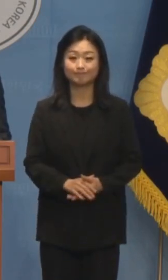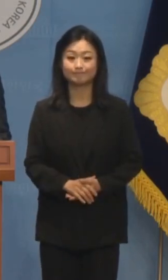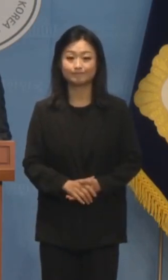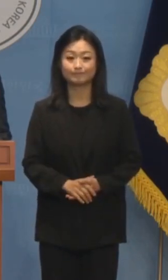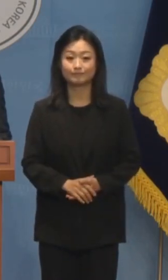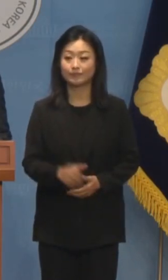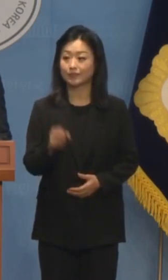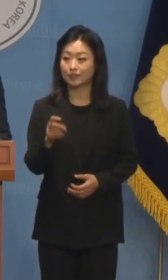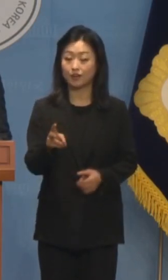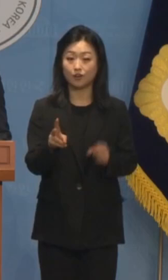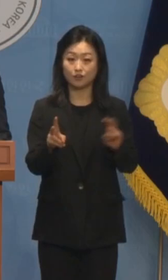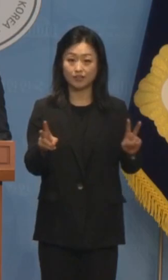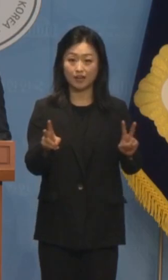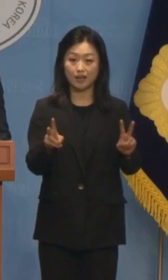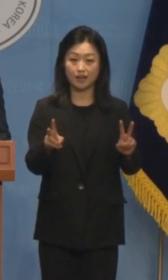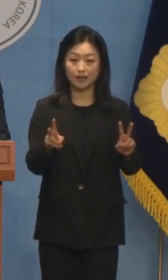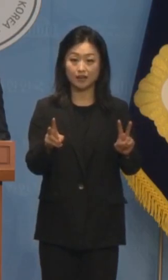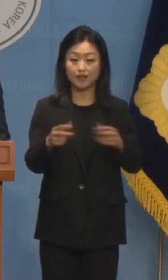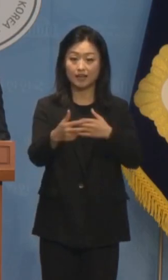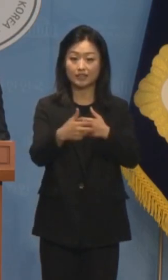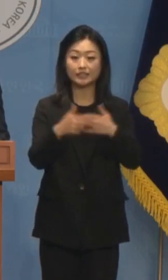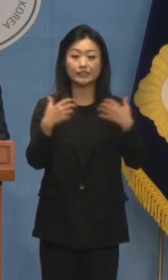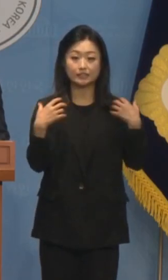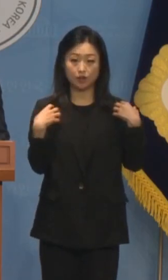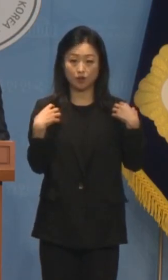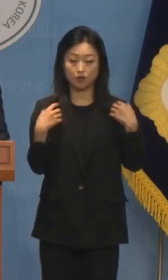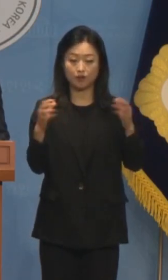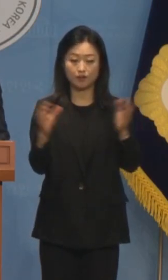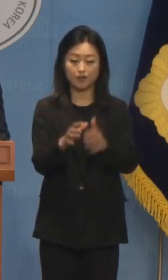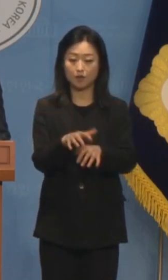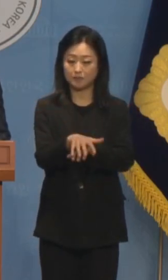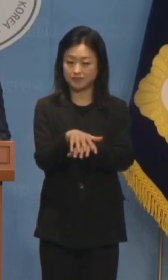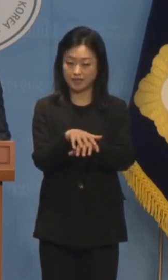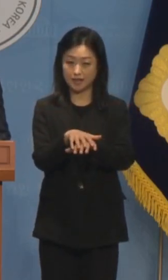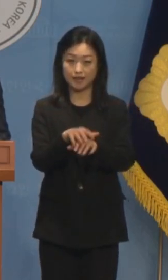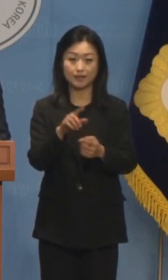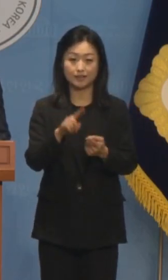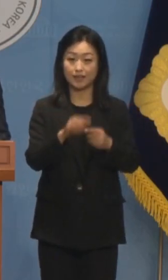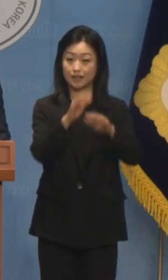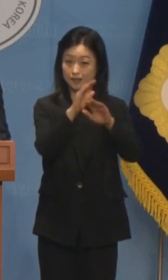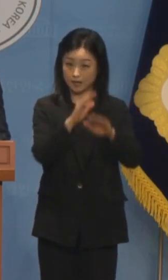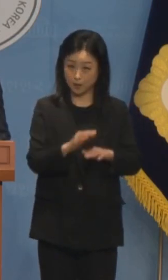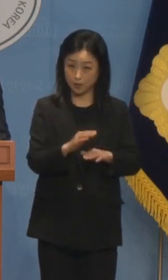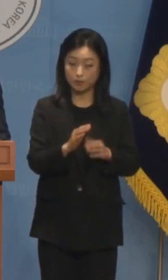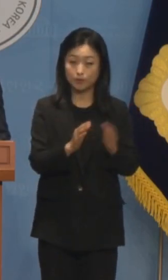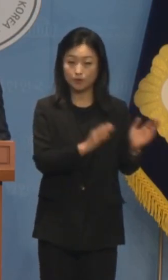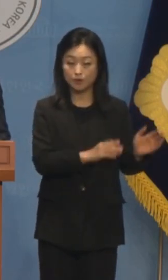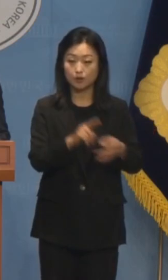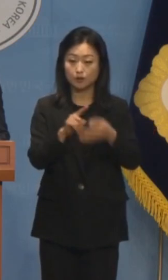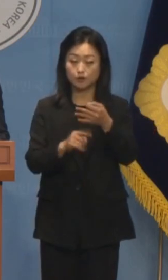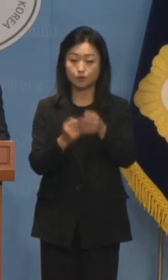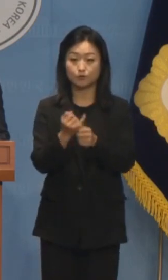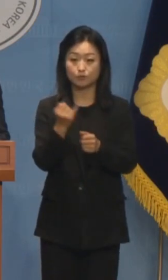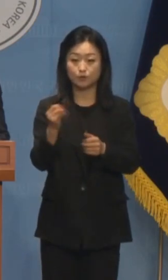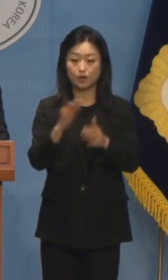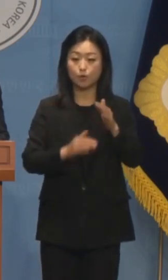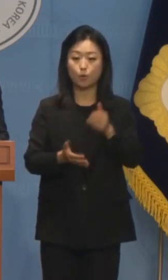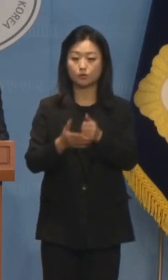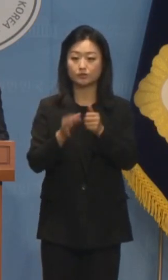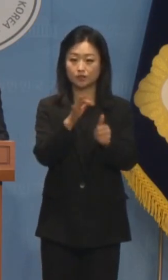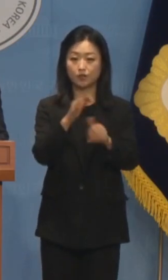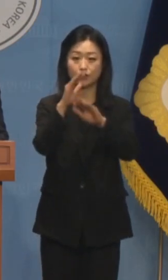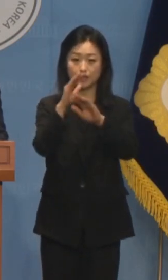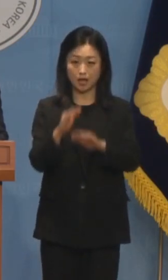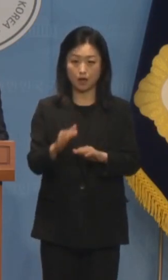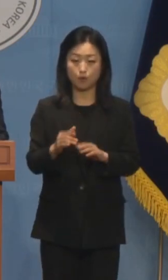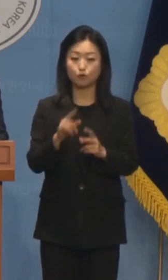먼저 여야 의정협의체 구성과 관련된 말씀과 김건희 여사의 공천 개입 의혹과 관련된 말씀, 이 두